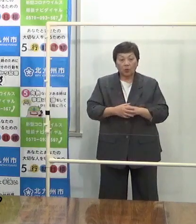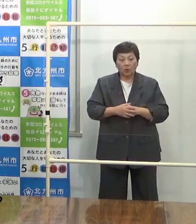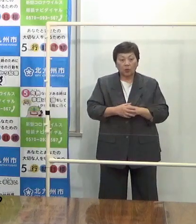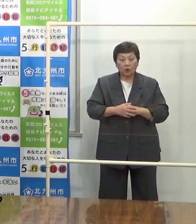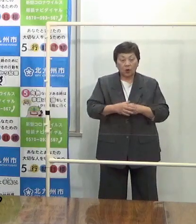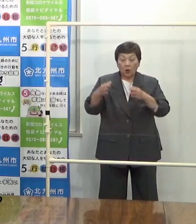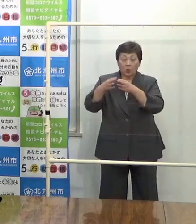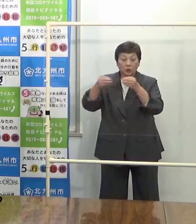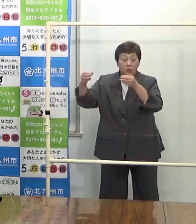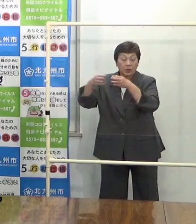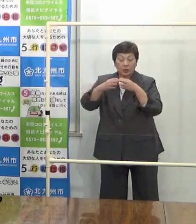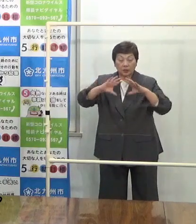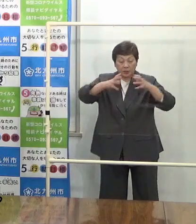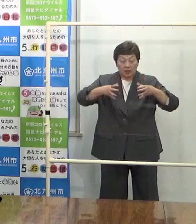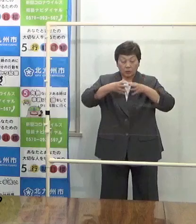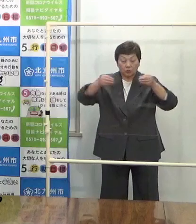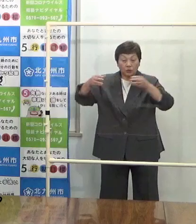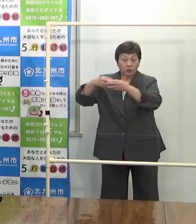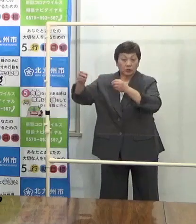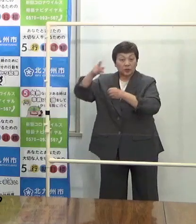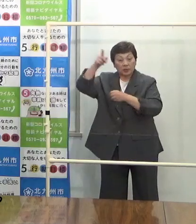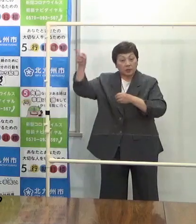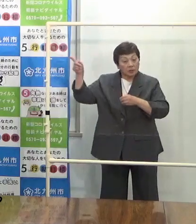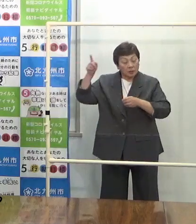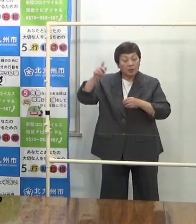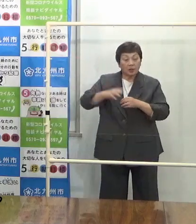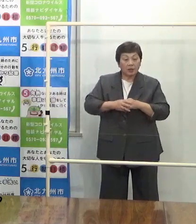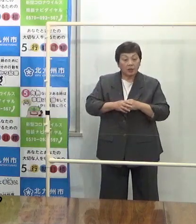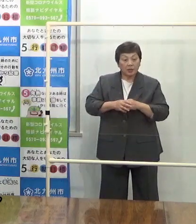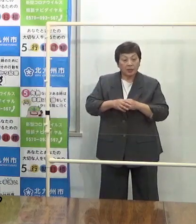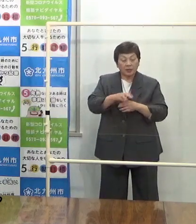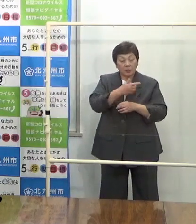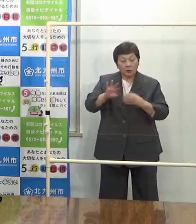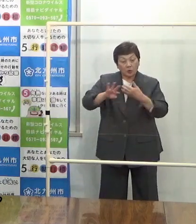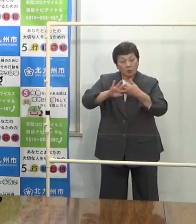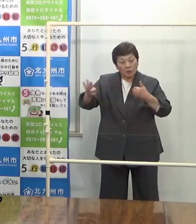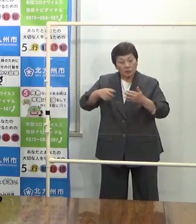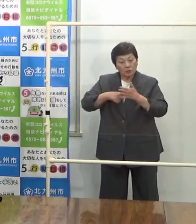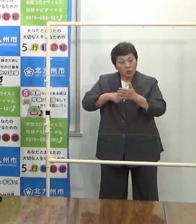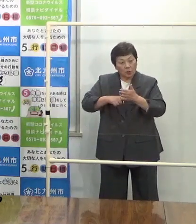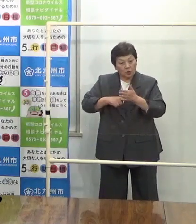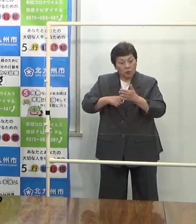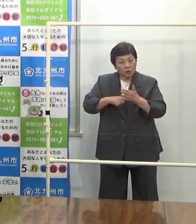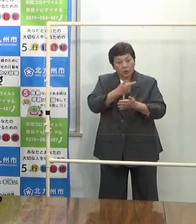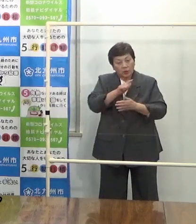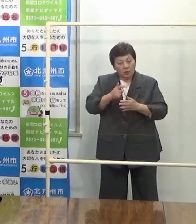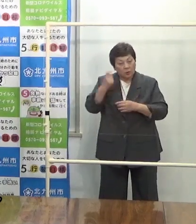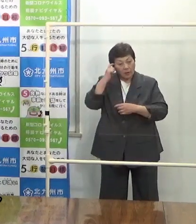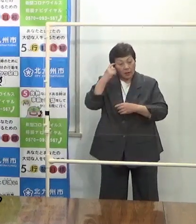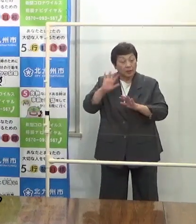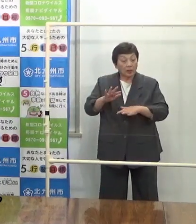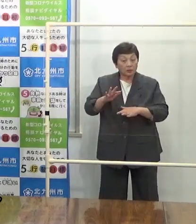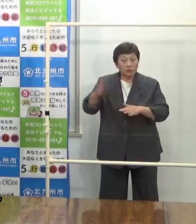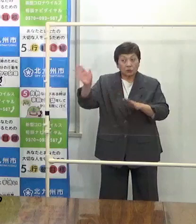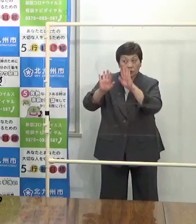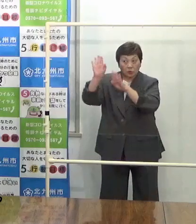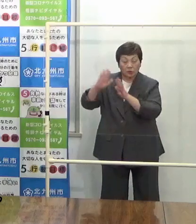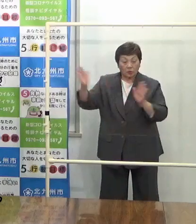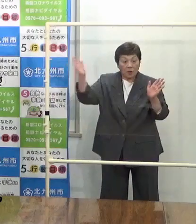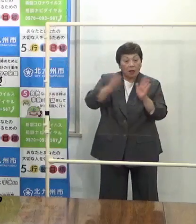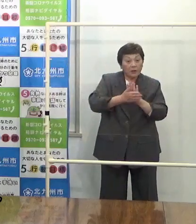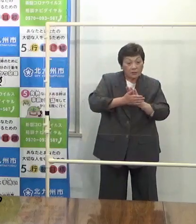れぞれの国が相当にベストを尽くしております。そうした状況も合わせ考え、